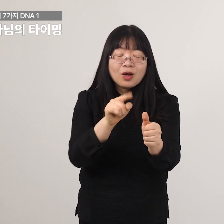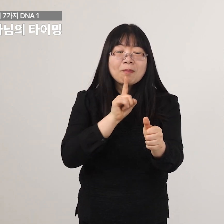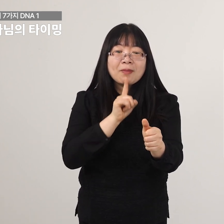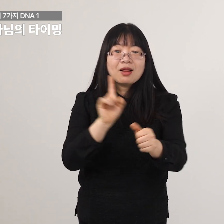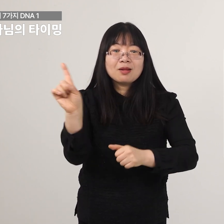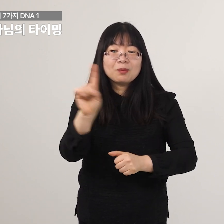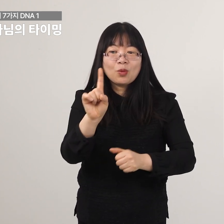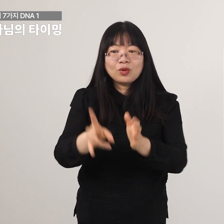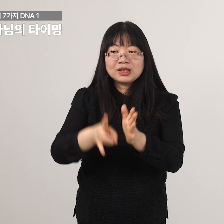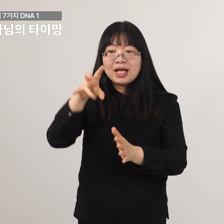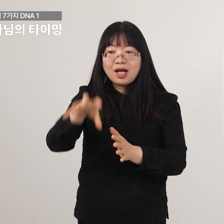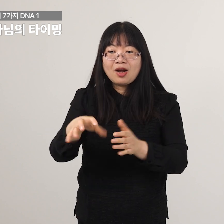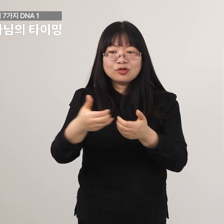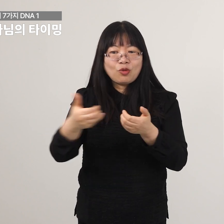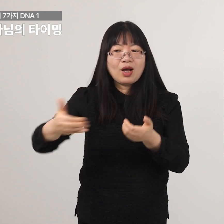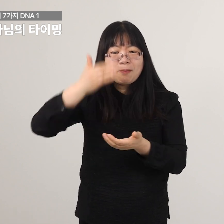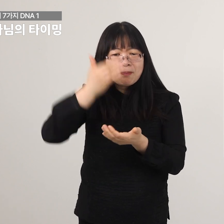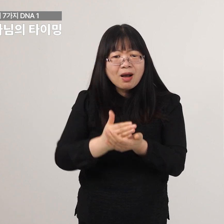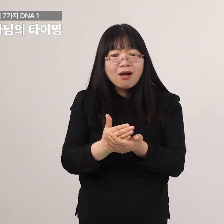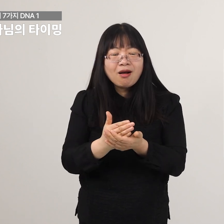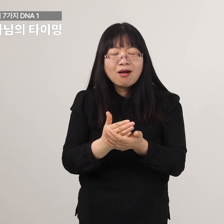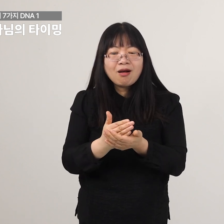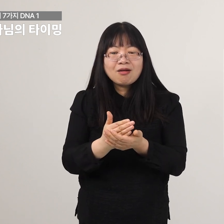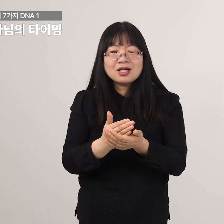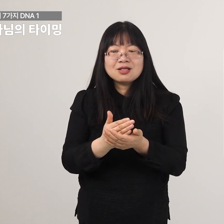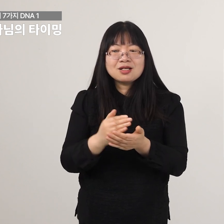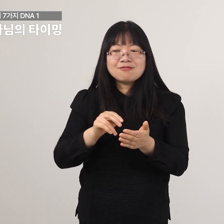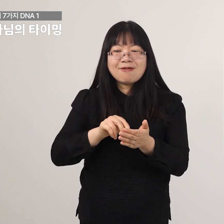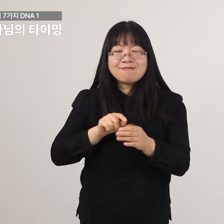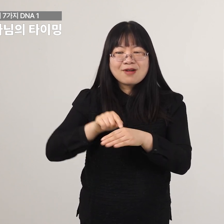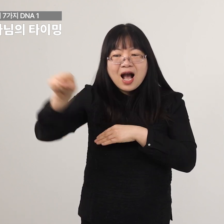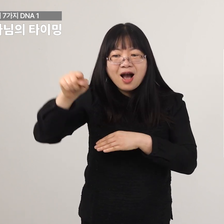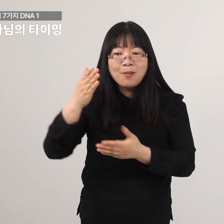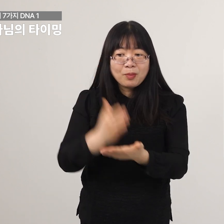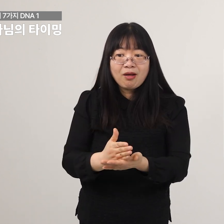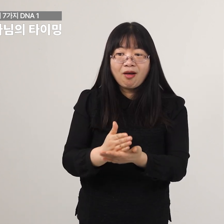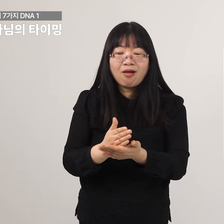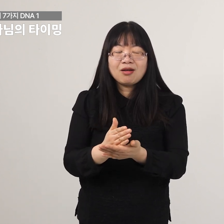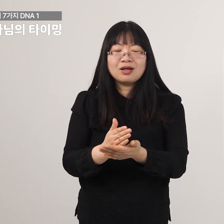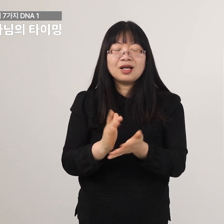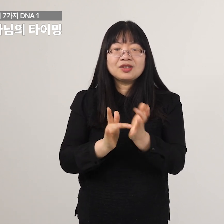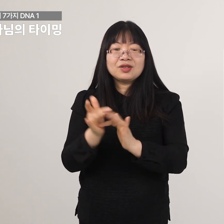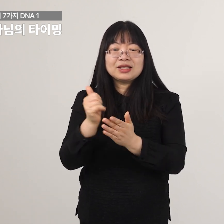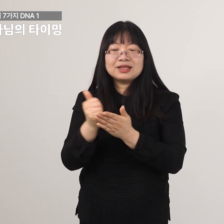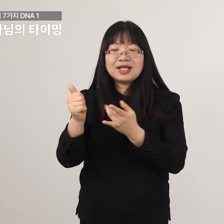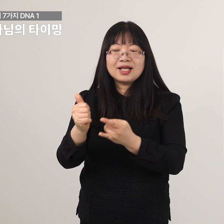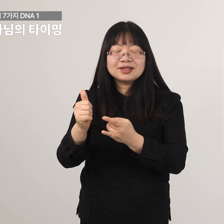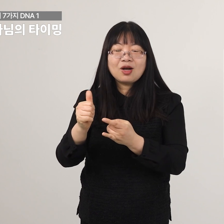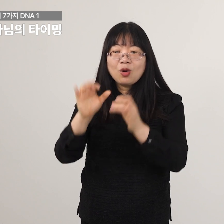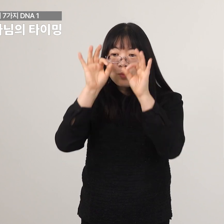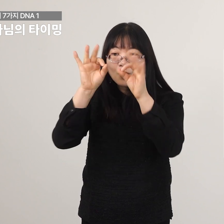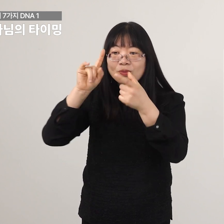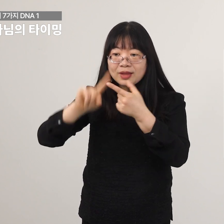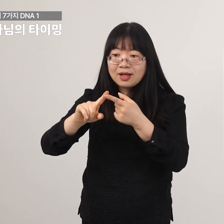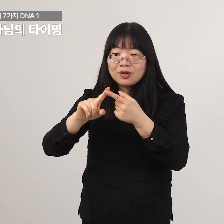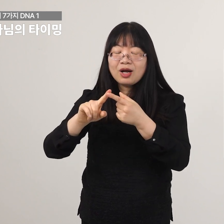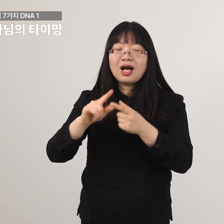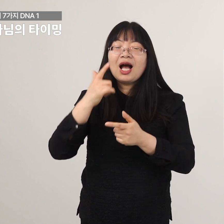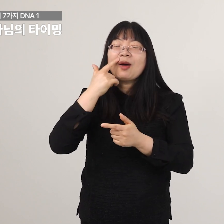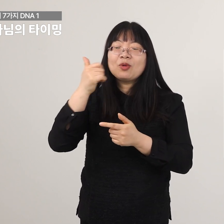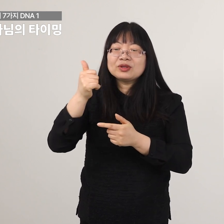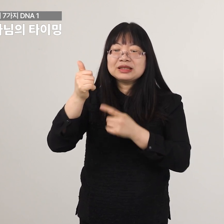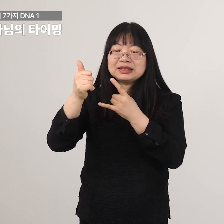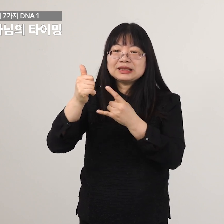이르시되 예루살렘을 떠나지 말고, 그러니까 뛰쳐나가지 말고 내게서 들은 바 아버지께서 약속하신